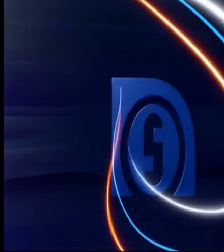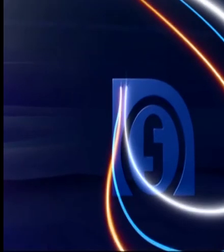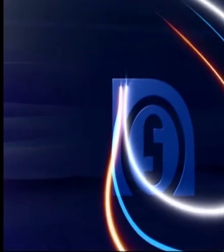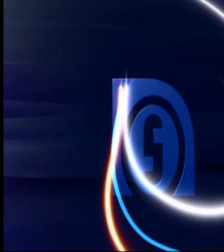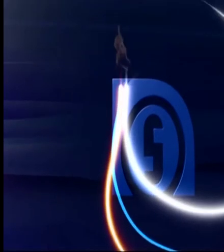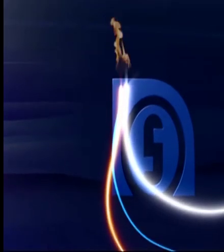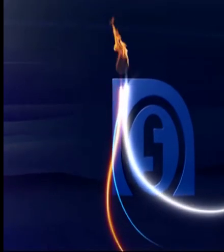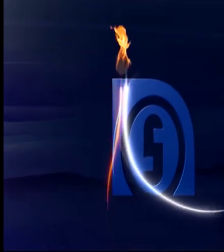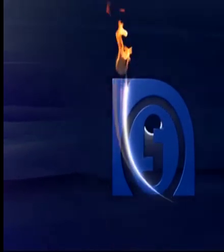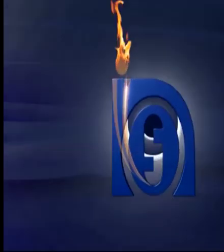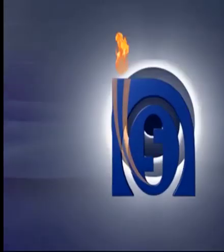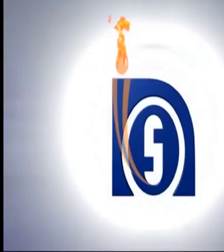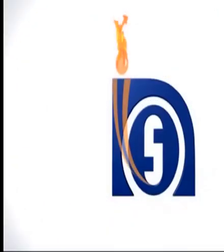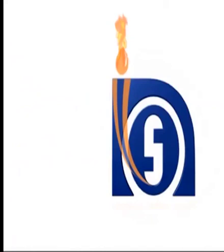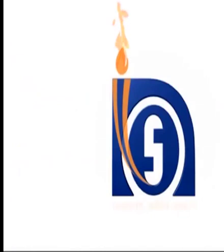स्कूलिंग यानी NIOS के जरिए।